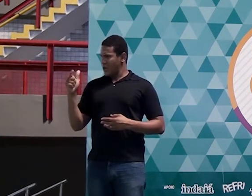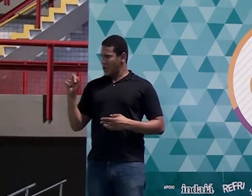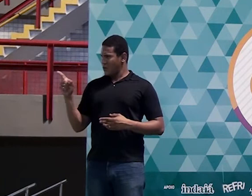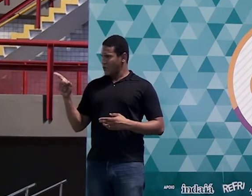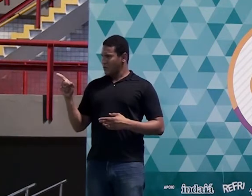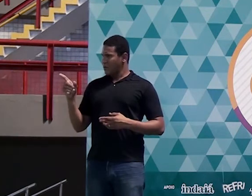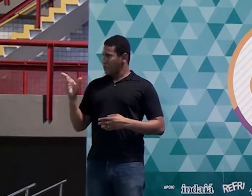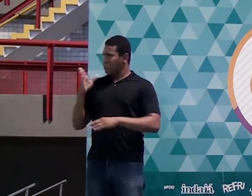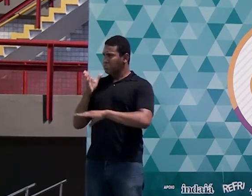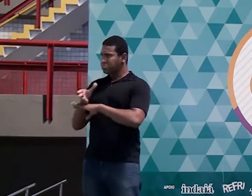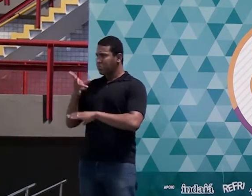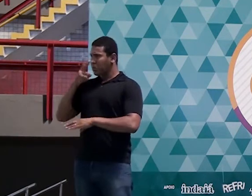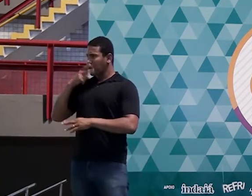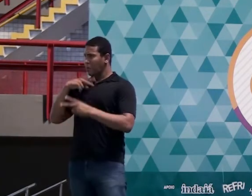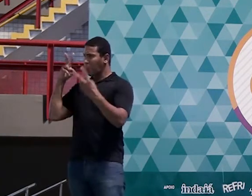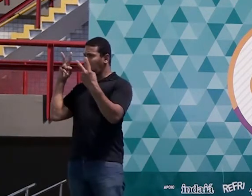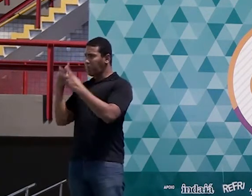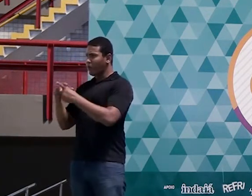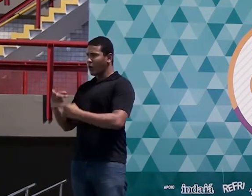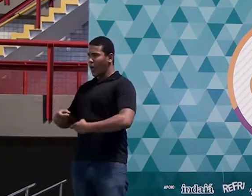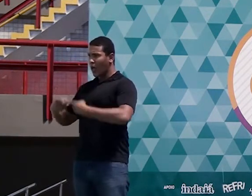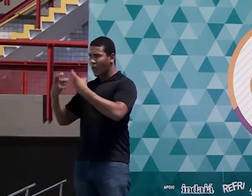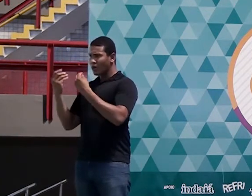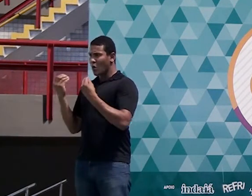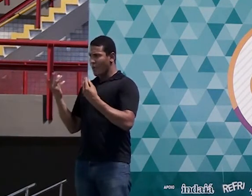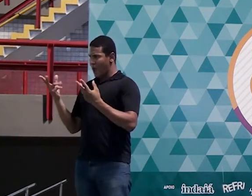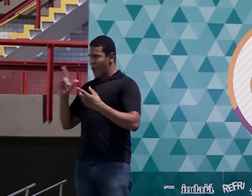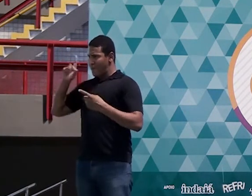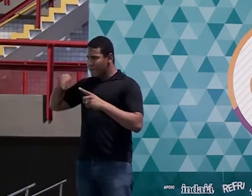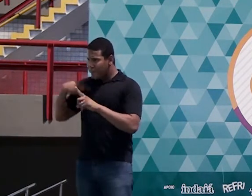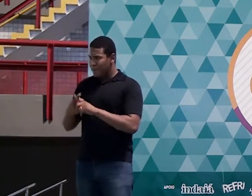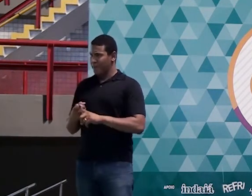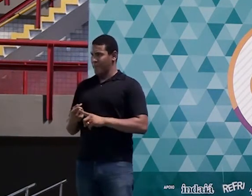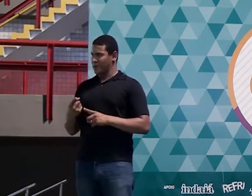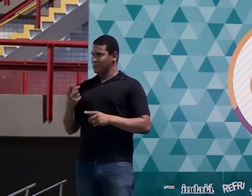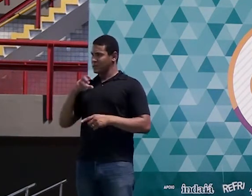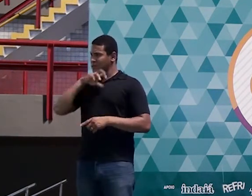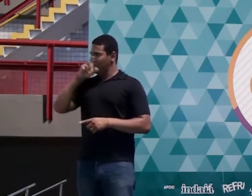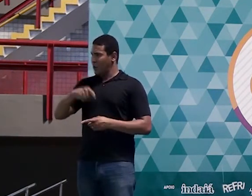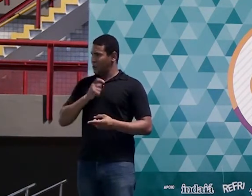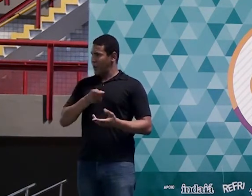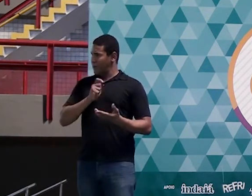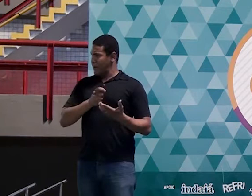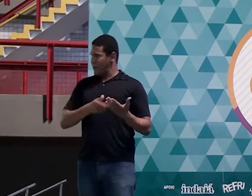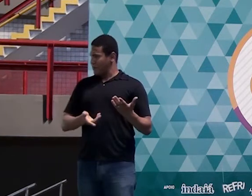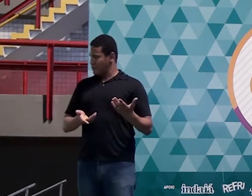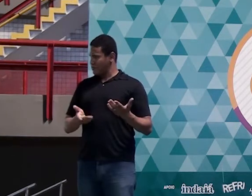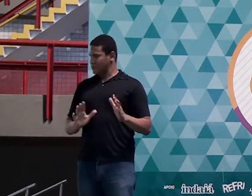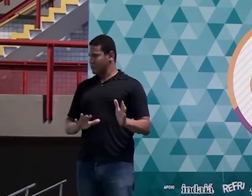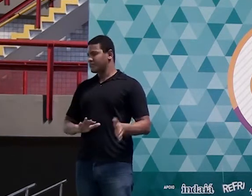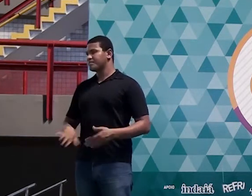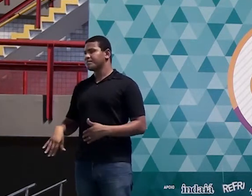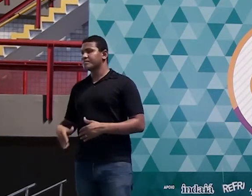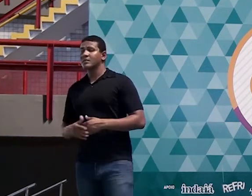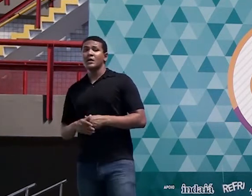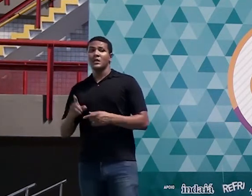tá demais. C, era um sistema condenado pela igreja.